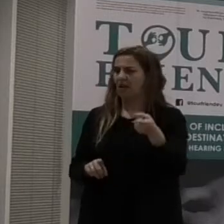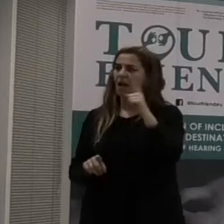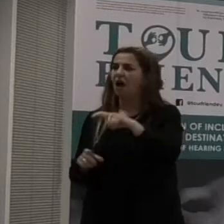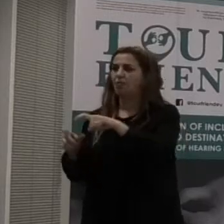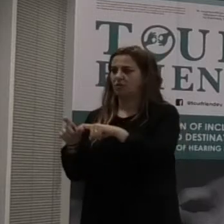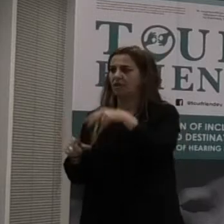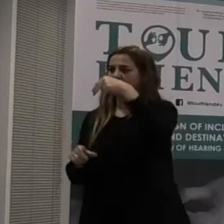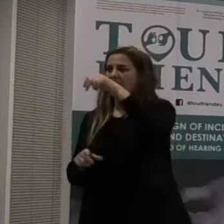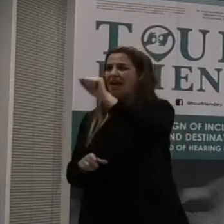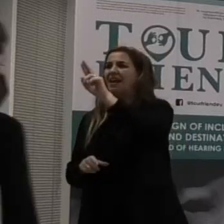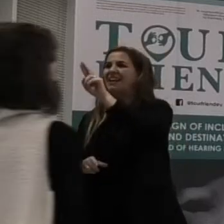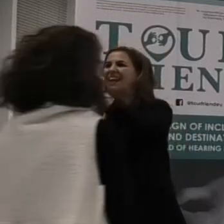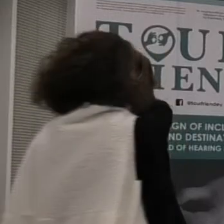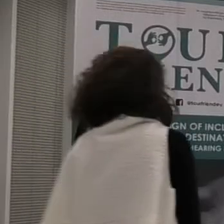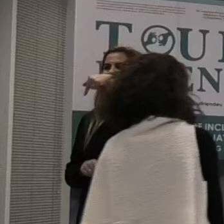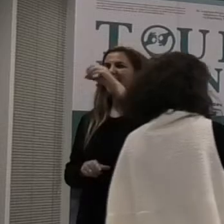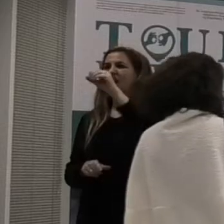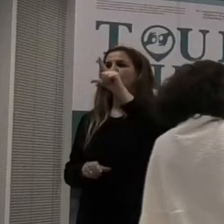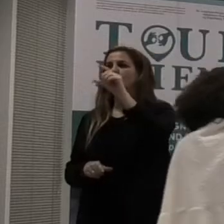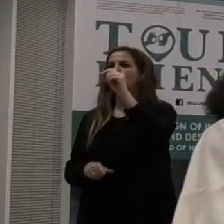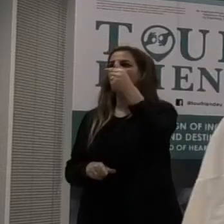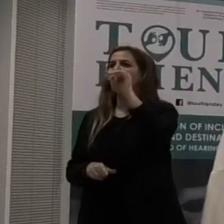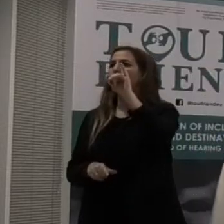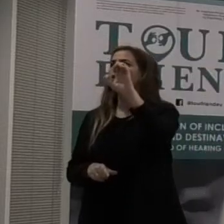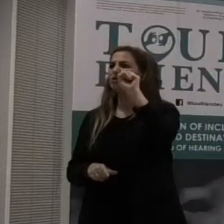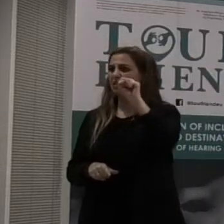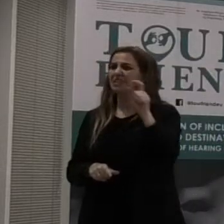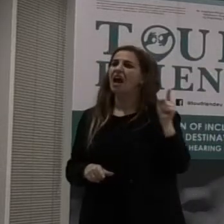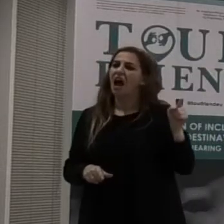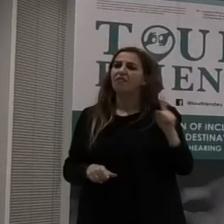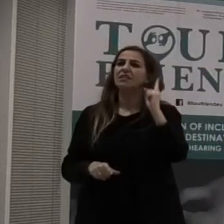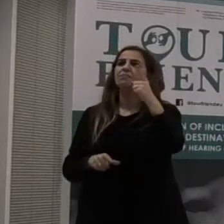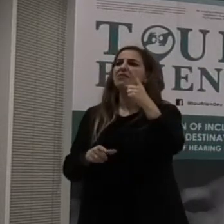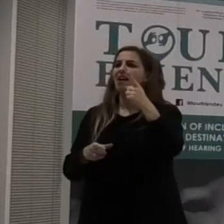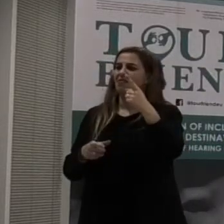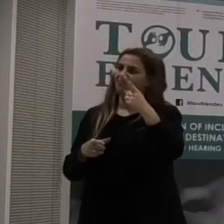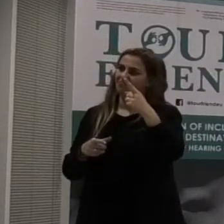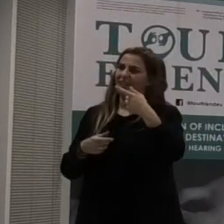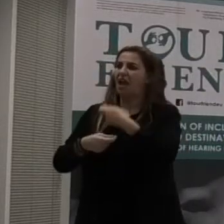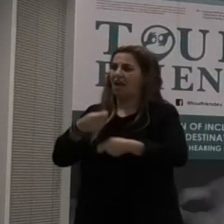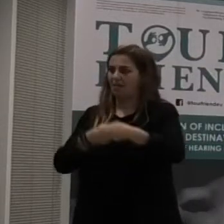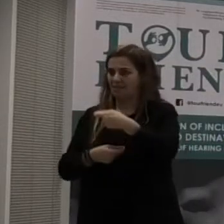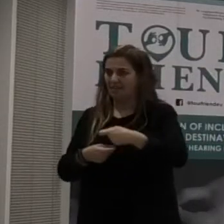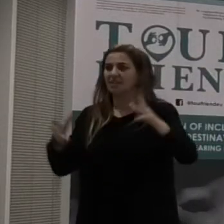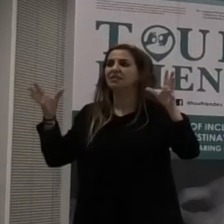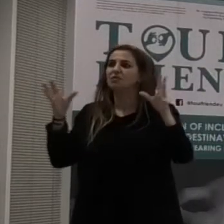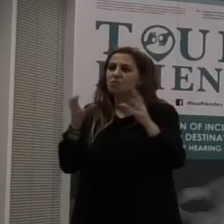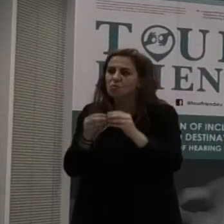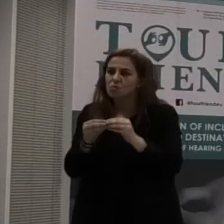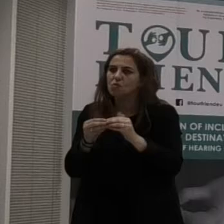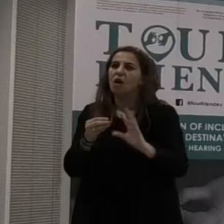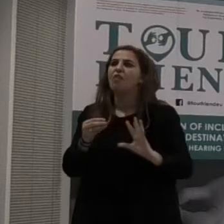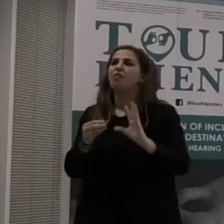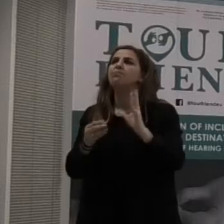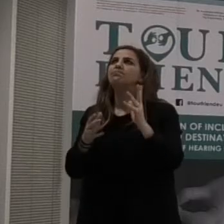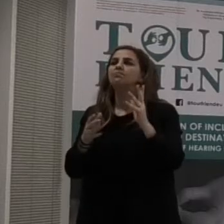Το Aratologies είναι μια βραβευμένη travel tech startup, η οποία δραστηριοποιείται στις δημιουργικές τεχνολογίες και στην υλοποίηση